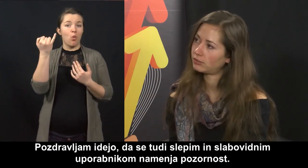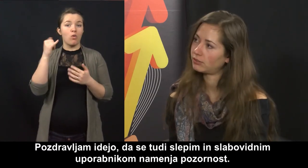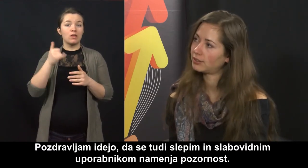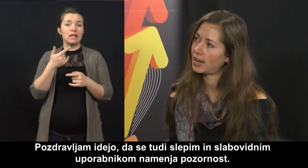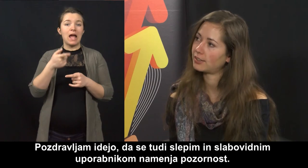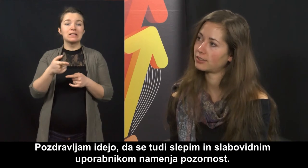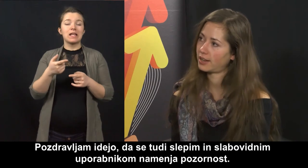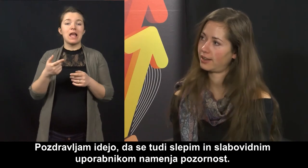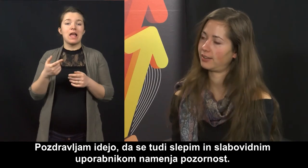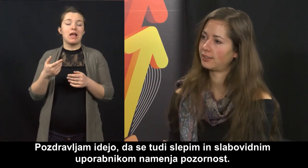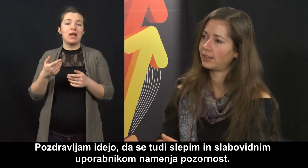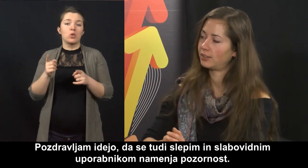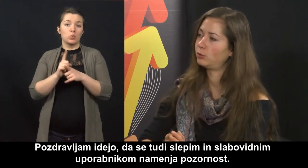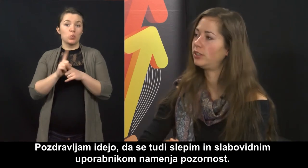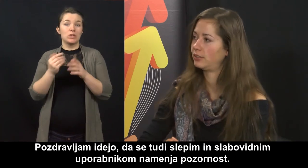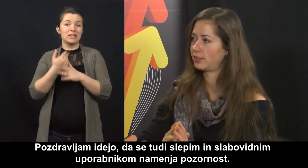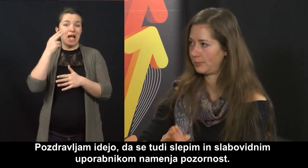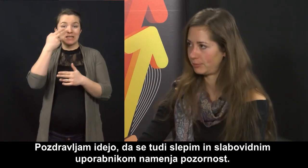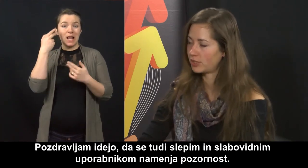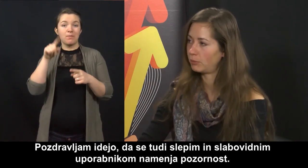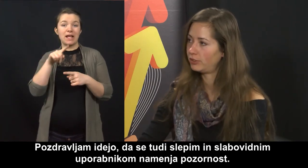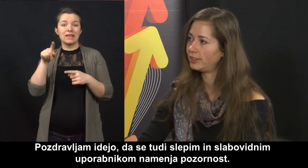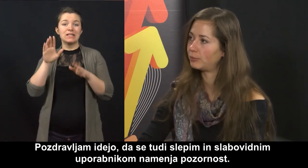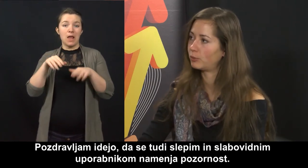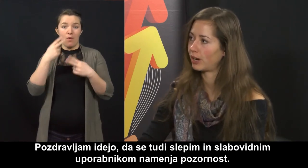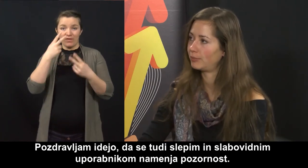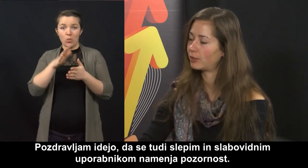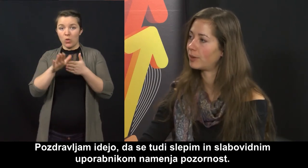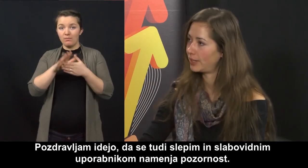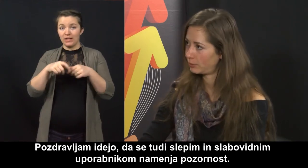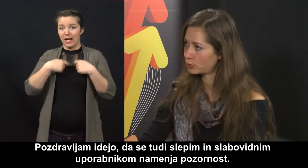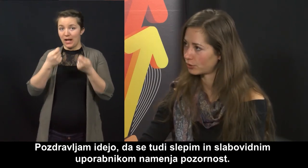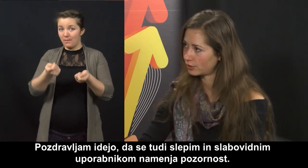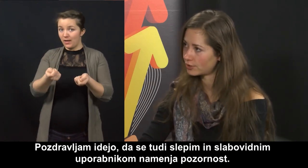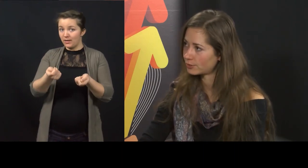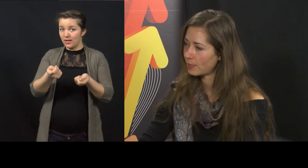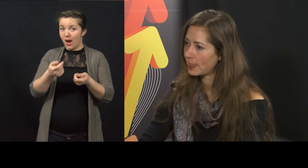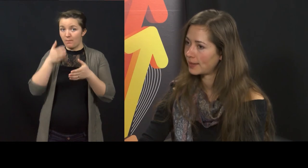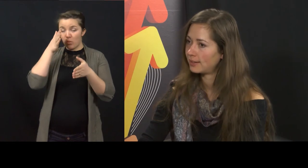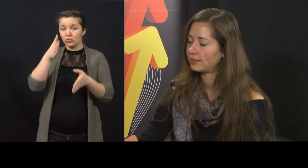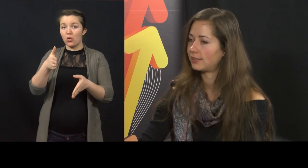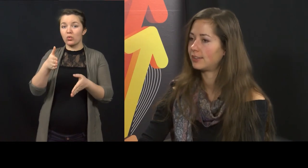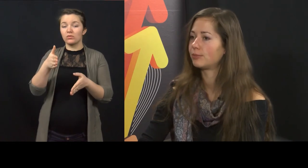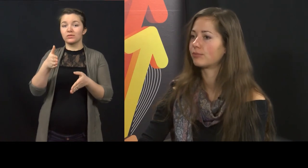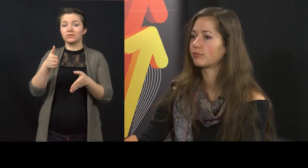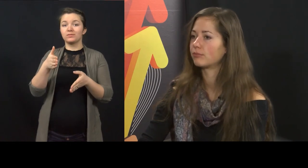idejo, da se tudi slepim, slabovidnim uporabnikom namenja pozornost.